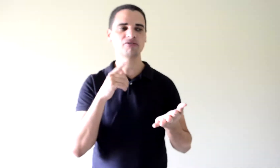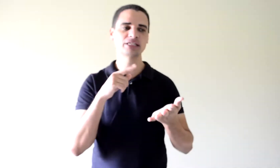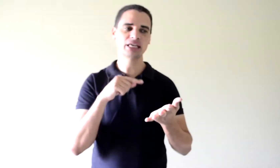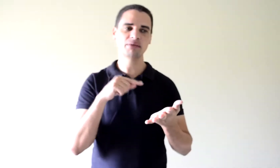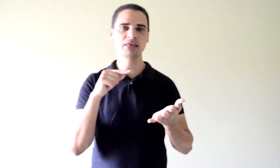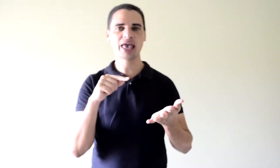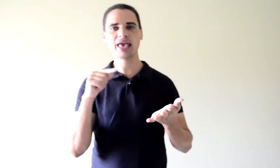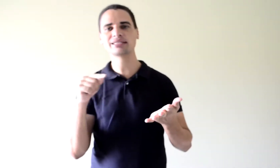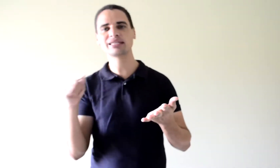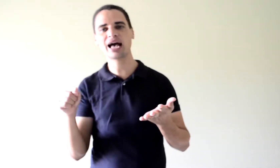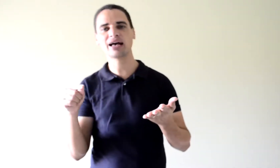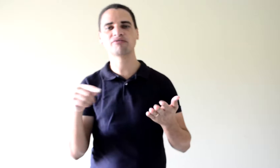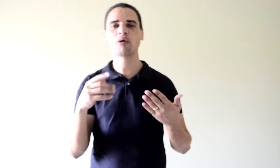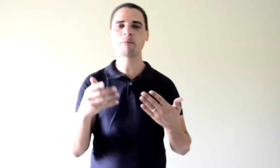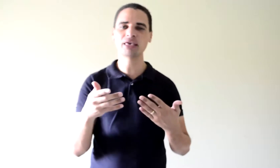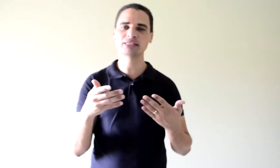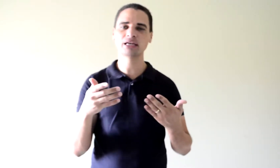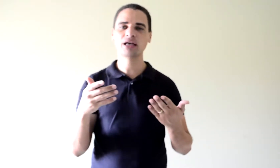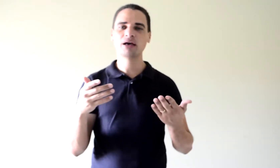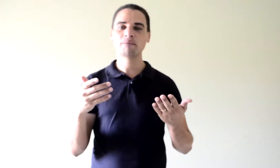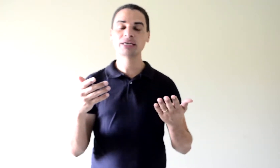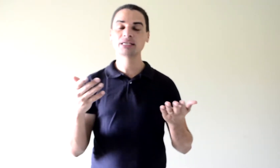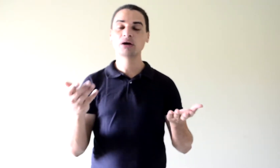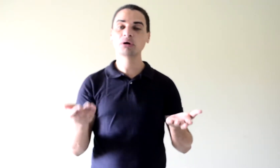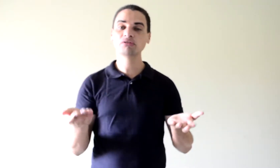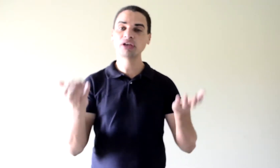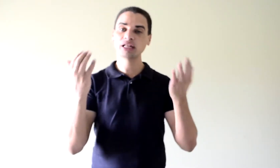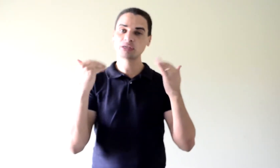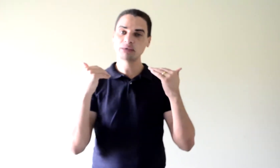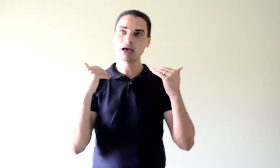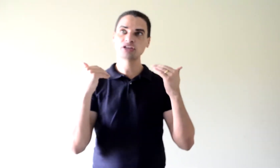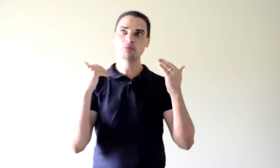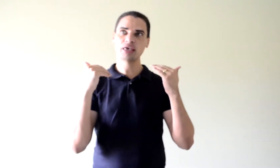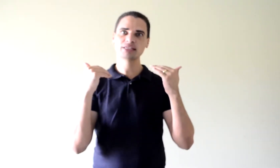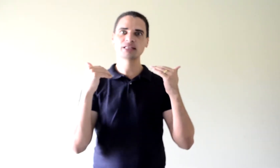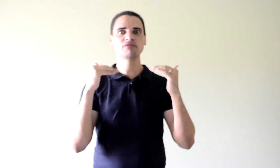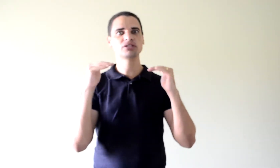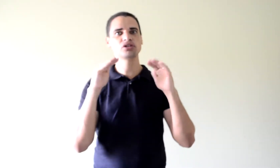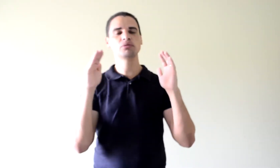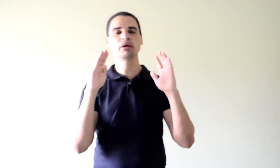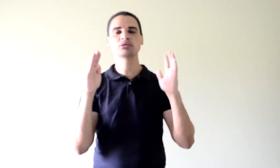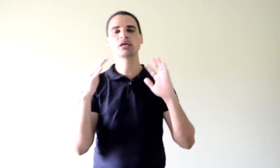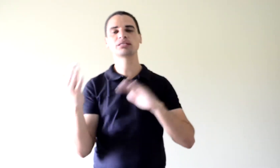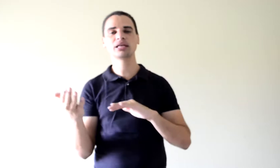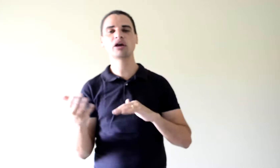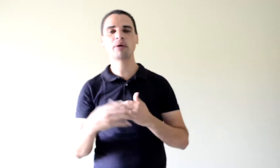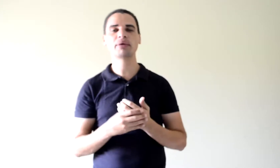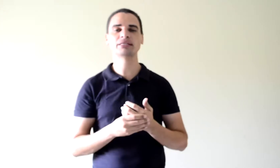Talvez M-E-S-A, forma mesa. Mas, quando vem na nossa imagem, mesa, talvez a gente pense o que seria uma mesa.